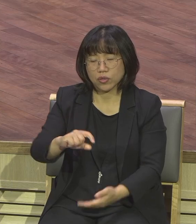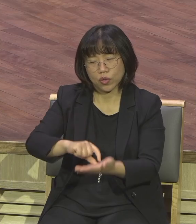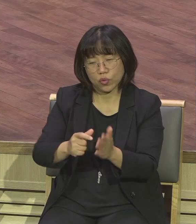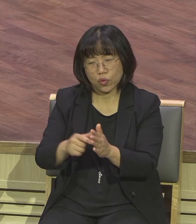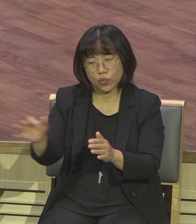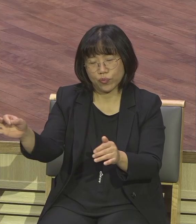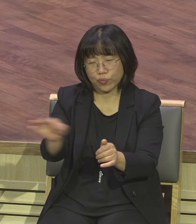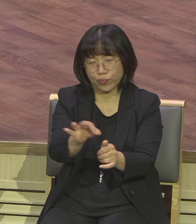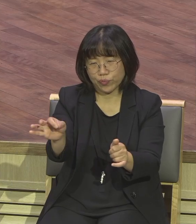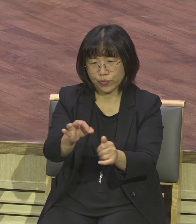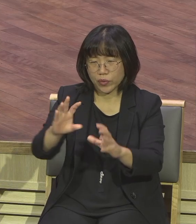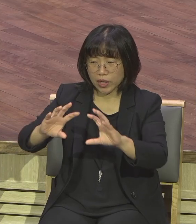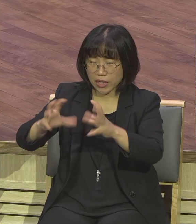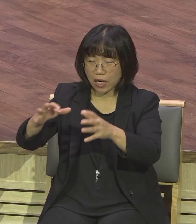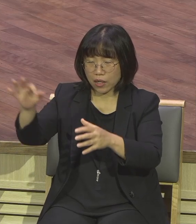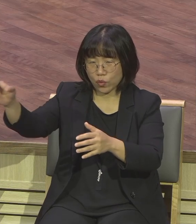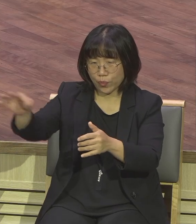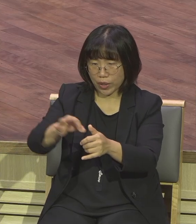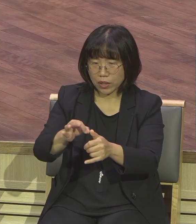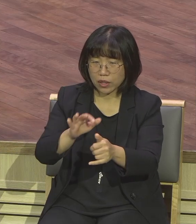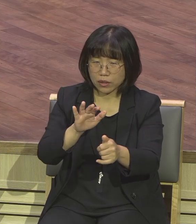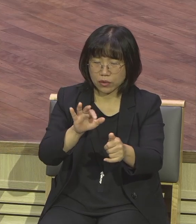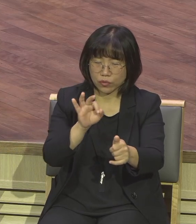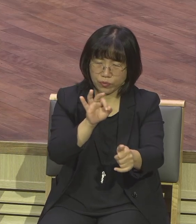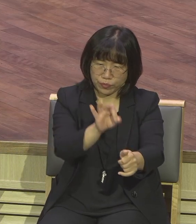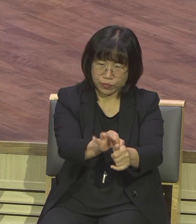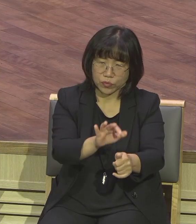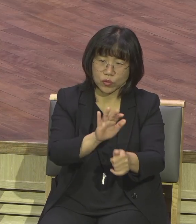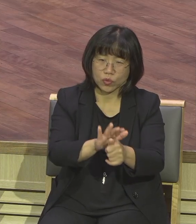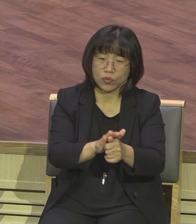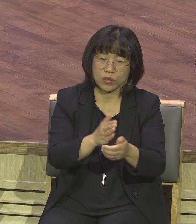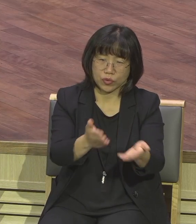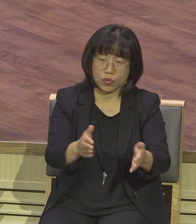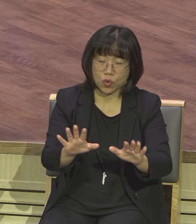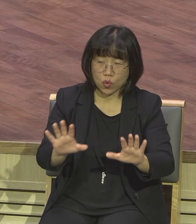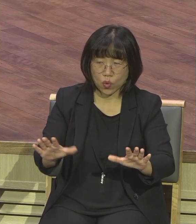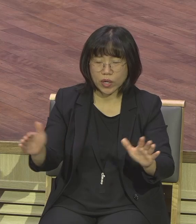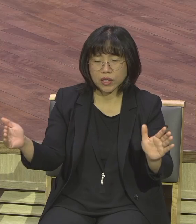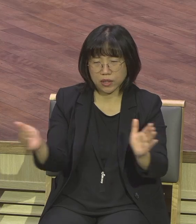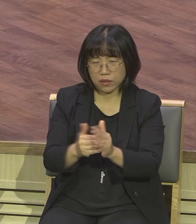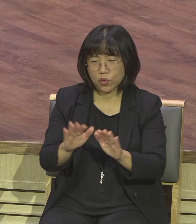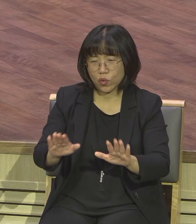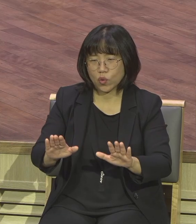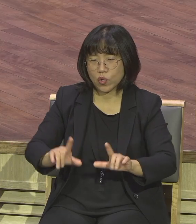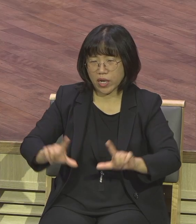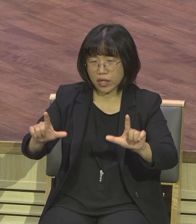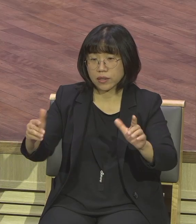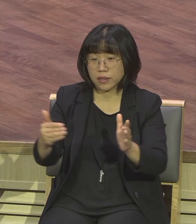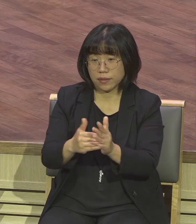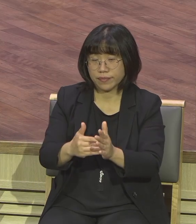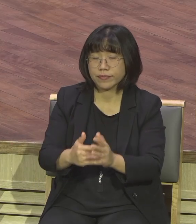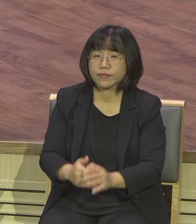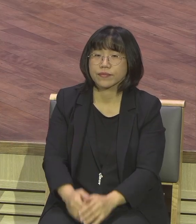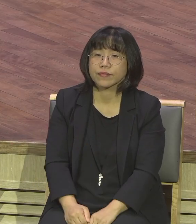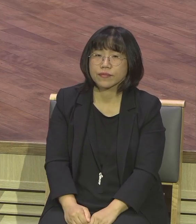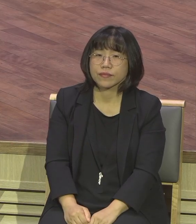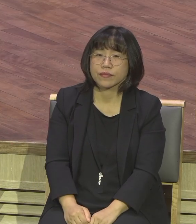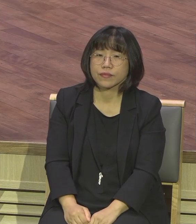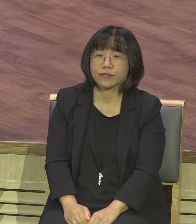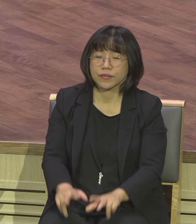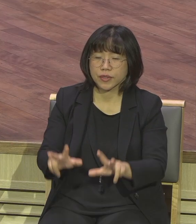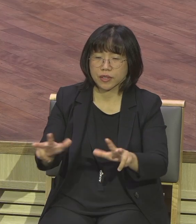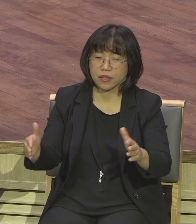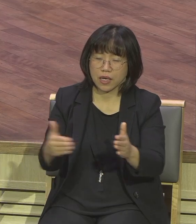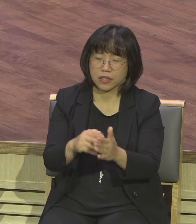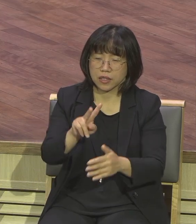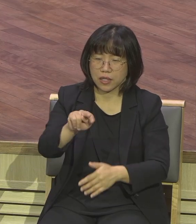그것도 국가 돈 받아가지고 그리고 지금까지 이제 올해 이제 끝납니다. 그렇게 구체적으로 그걸 실제로 지금 NGO